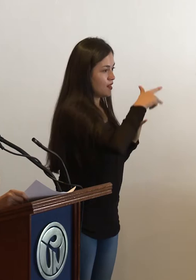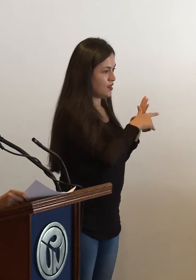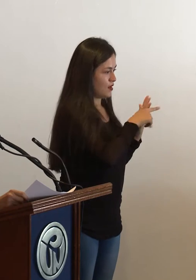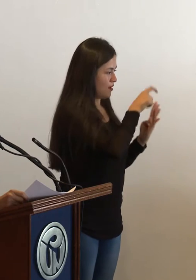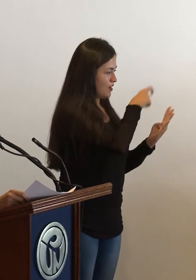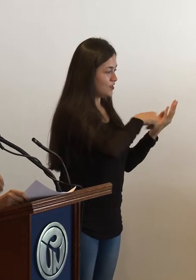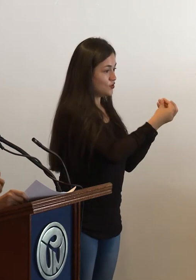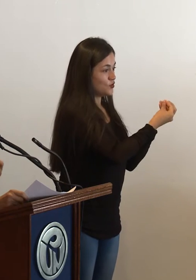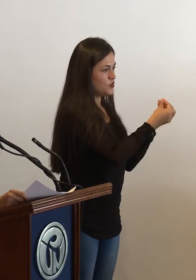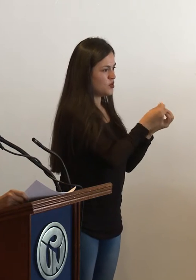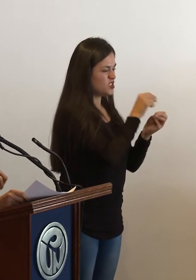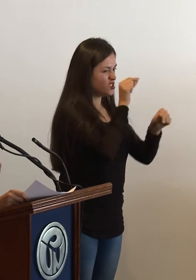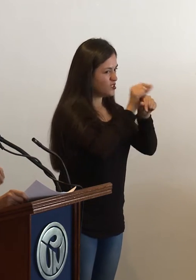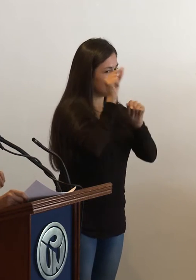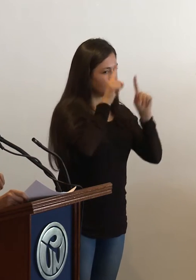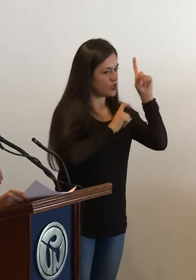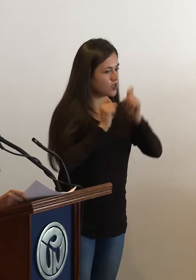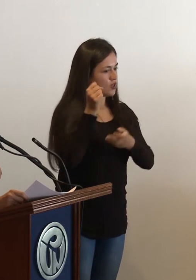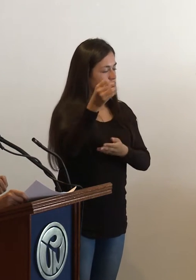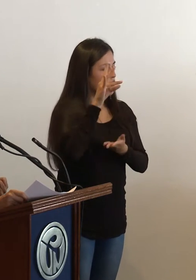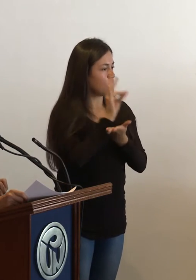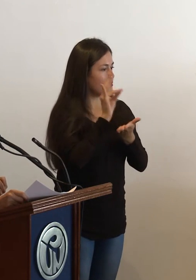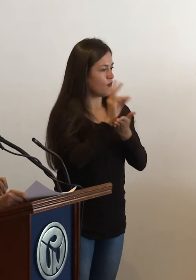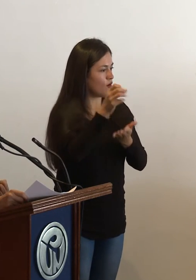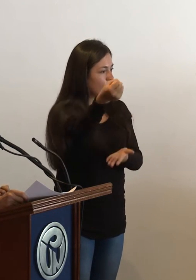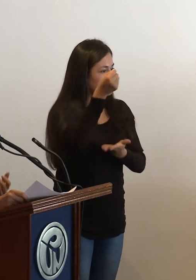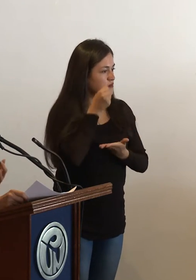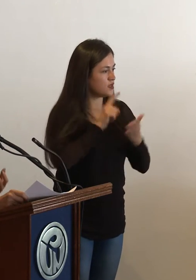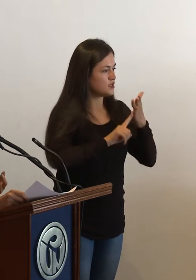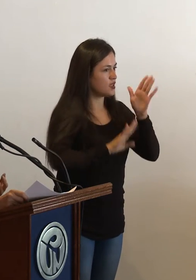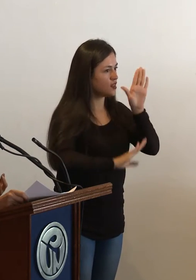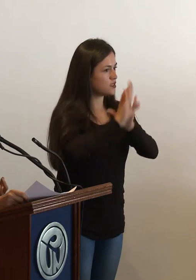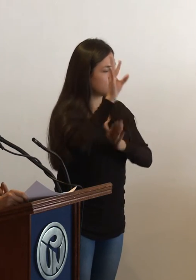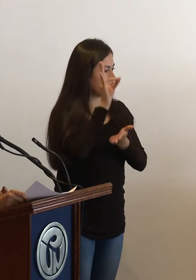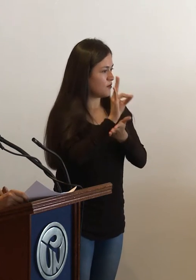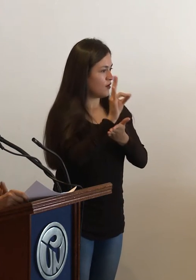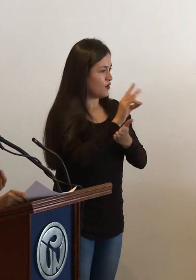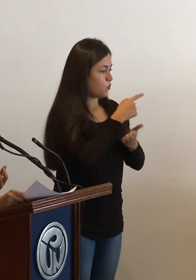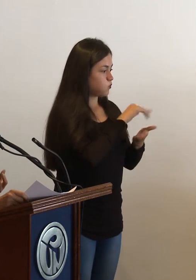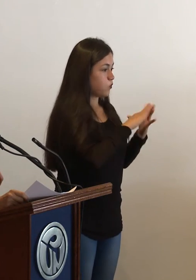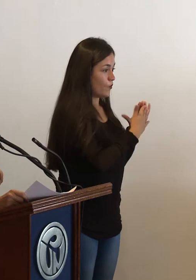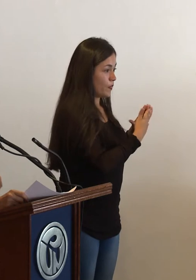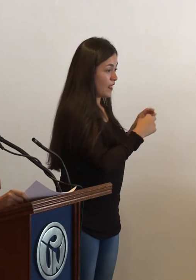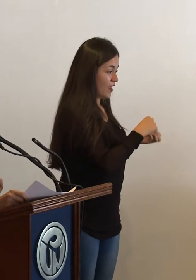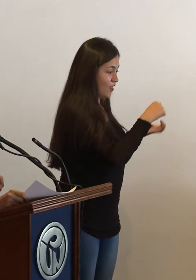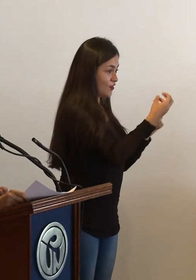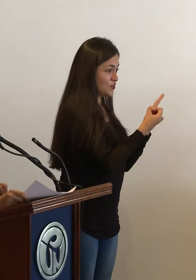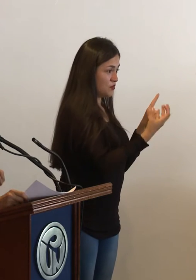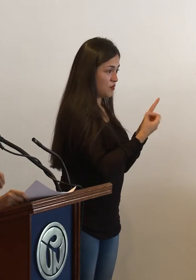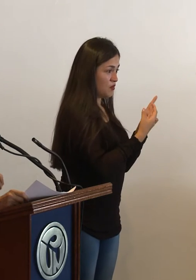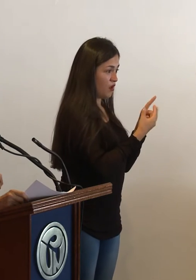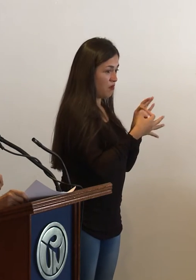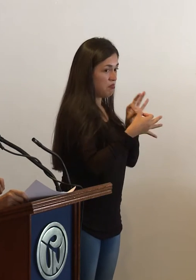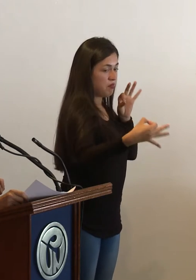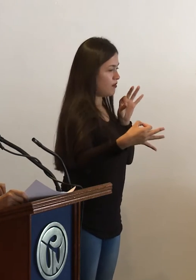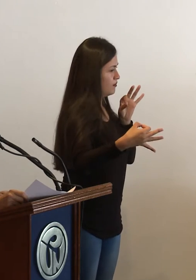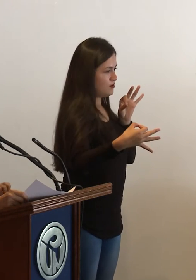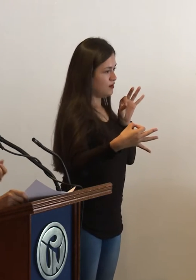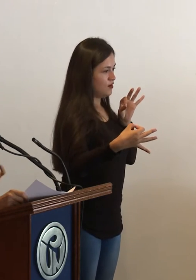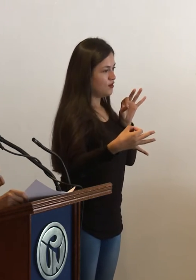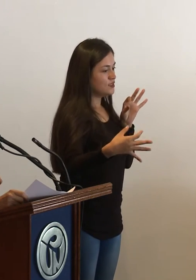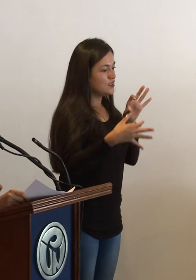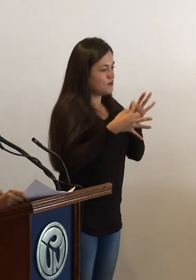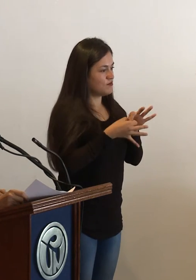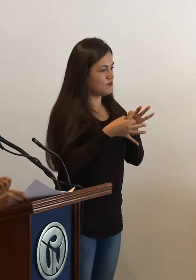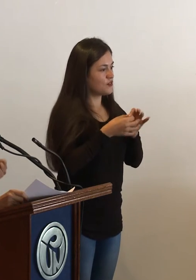modelo capitalista, desarrollista de la época, la educación popular no se apartó, por decirlo así,